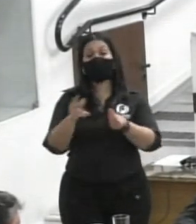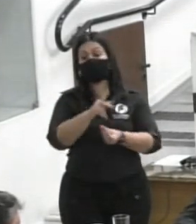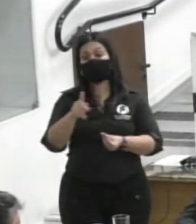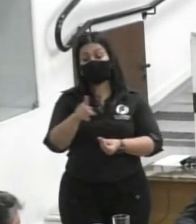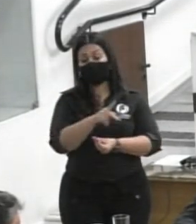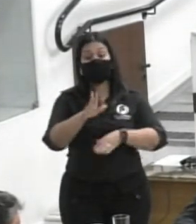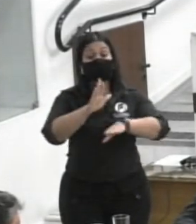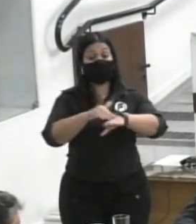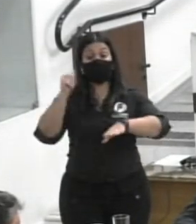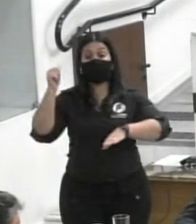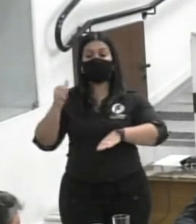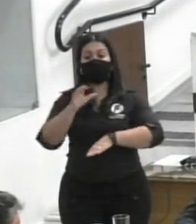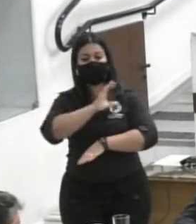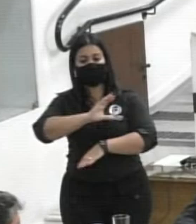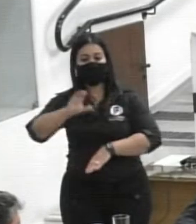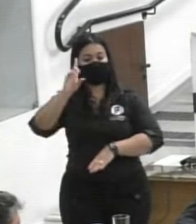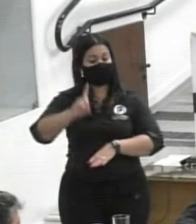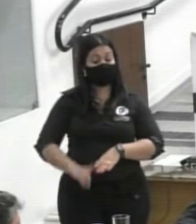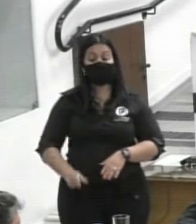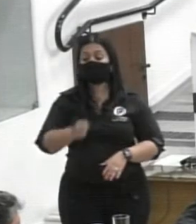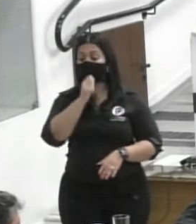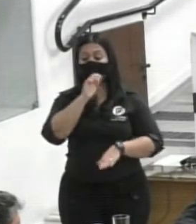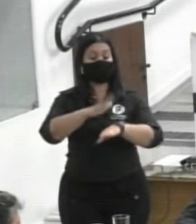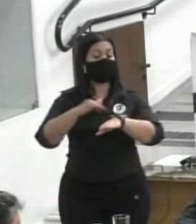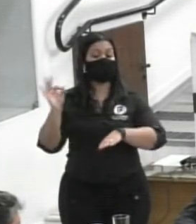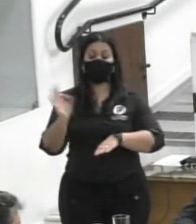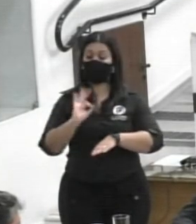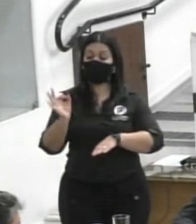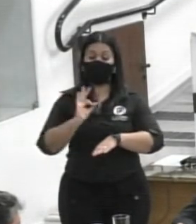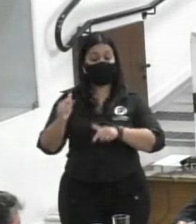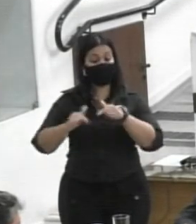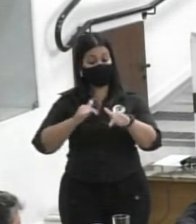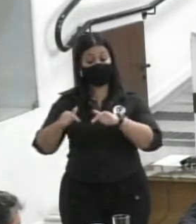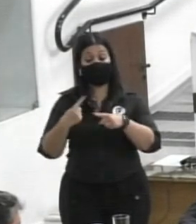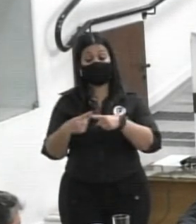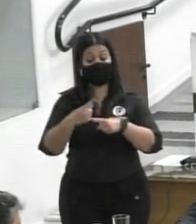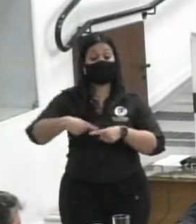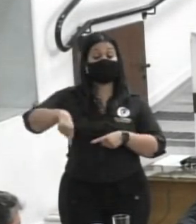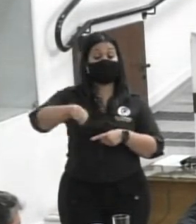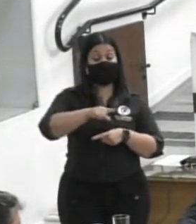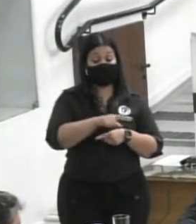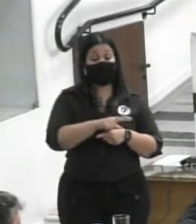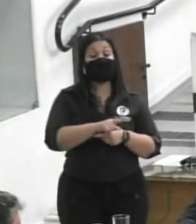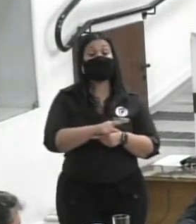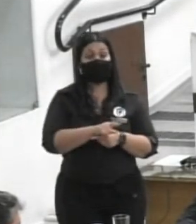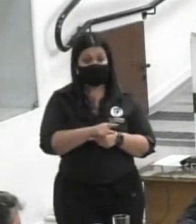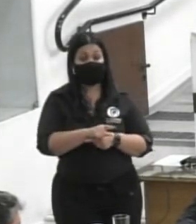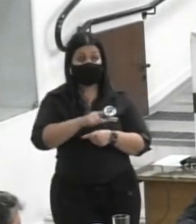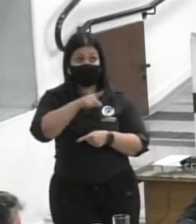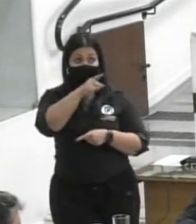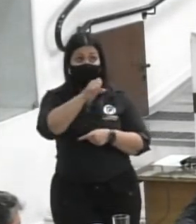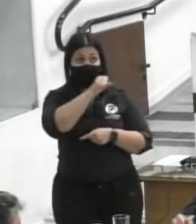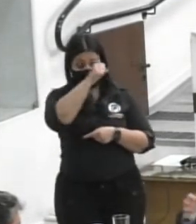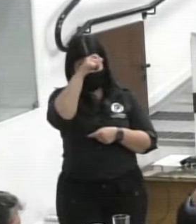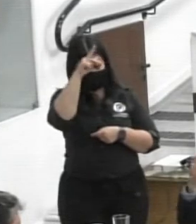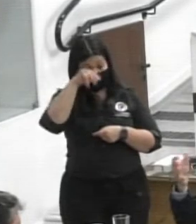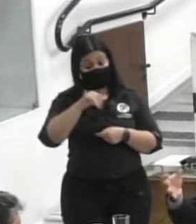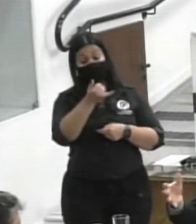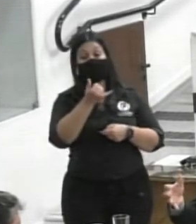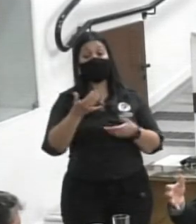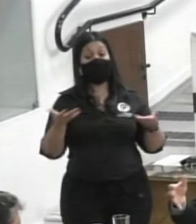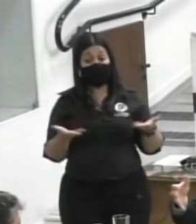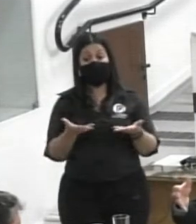chamados, coordenadores, diretores, não seriam chamados porque eles se aproveitavam disso. Aí nós provamos que